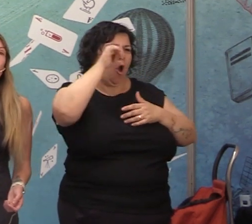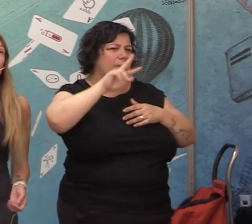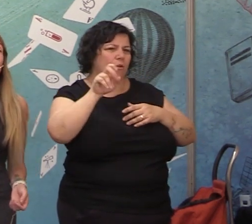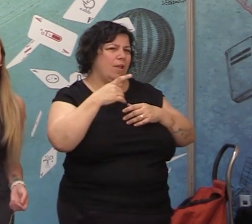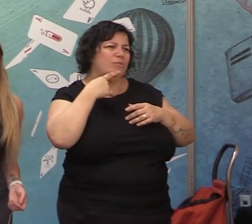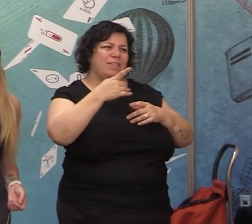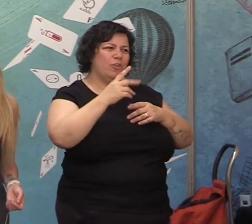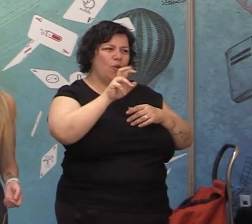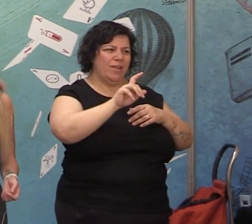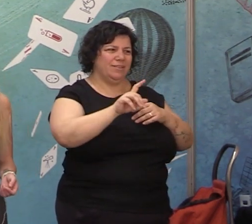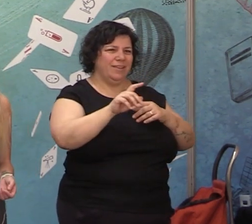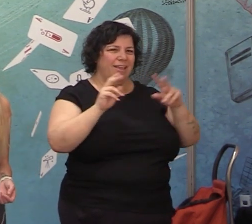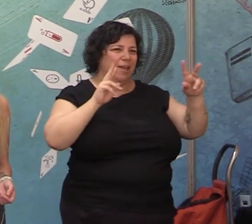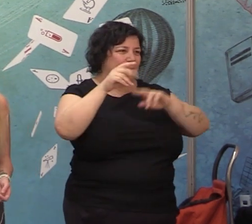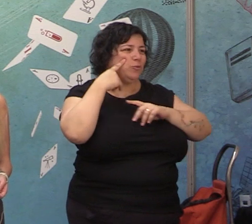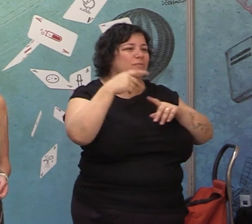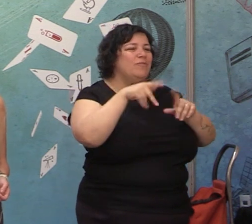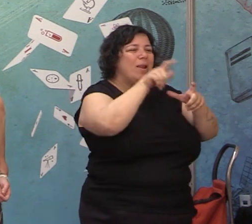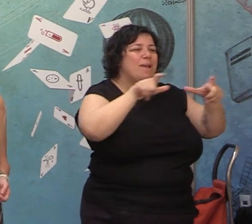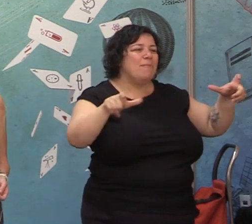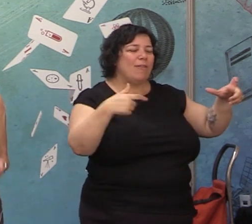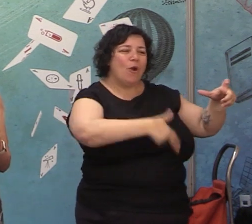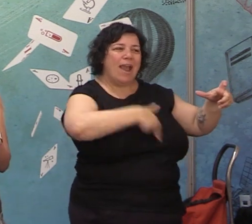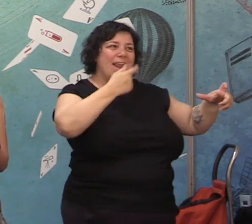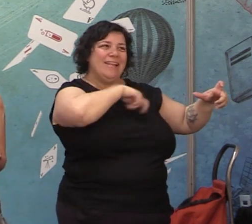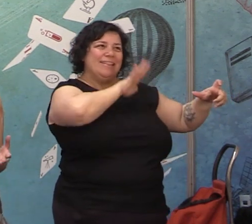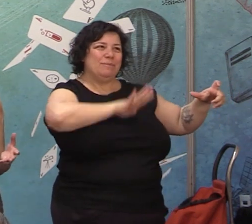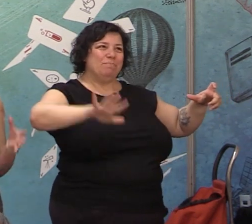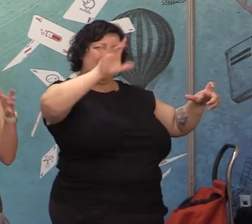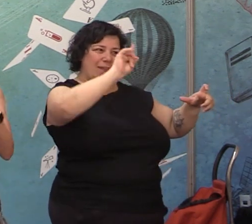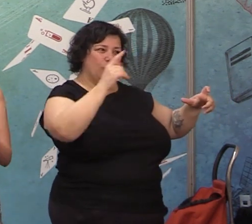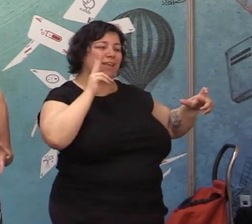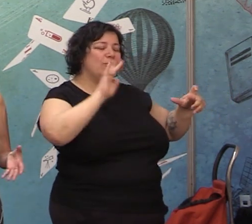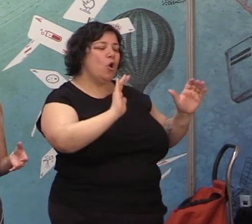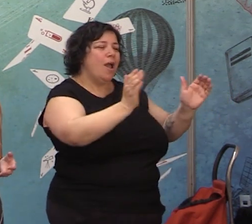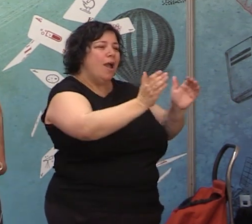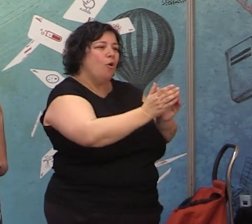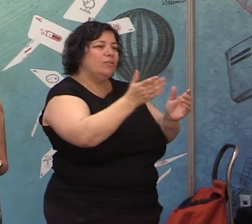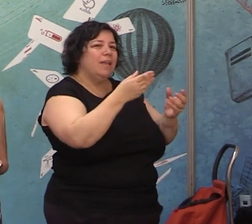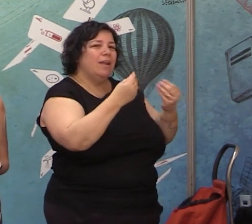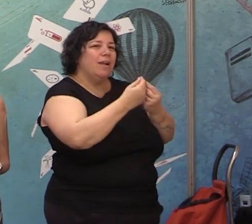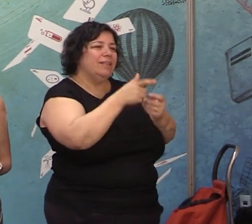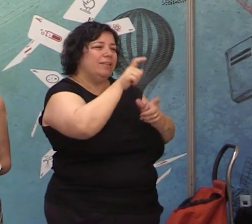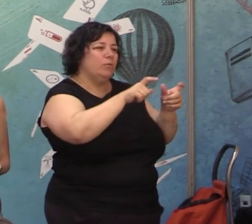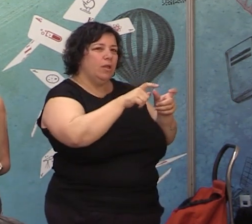Pero mire, usted no está viendo la población general en España. Yo creo que está un poco sesgado por la gente con la que usted se